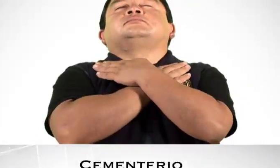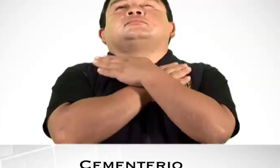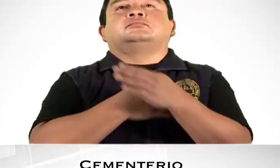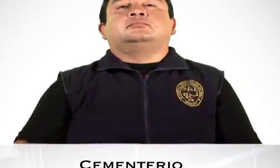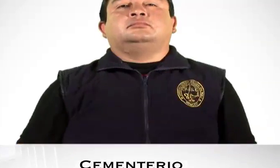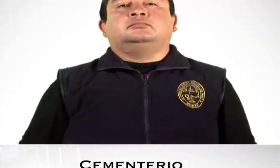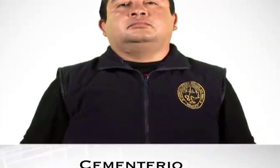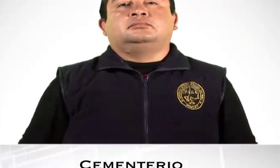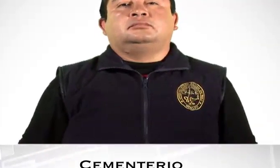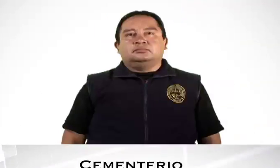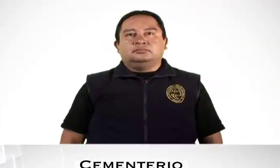Cementerio.